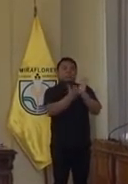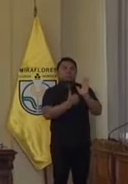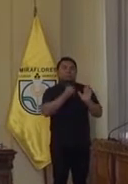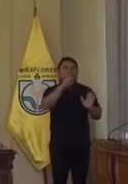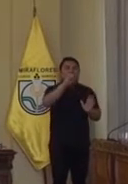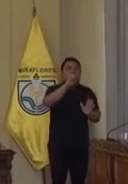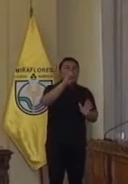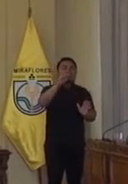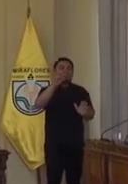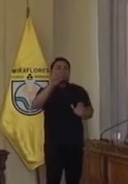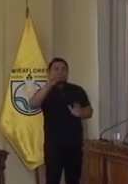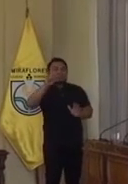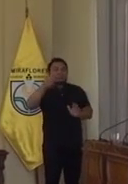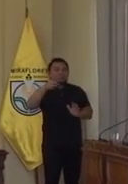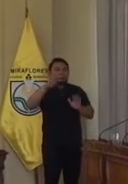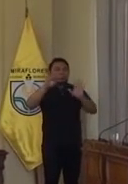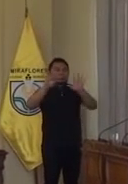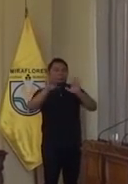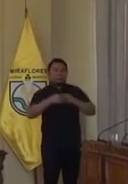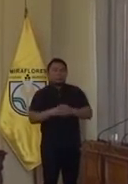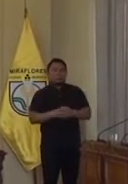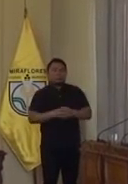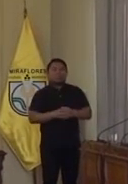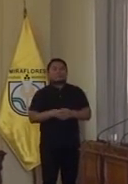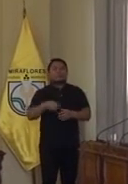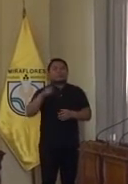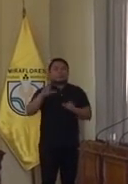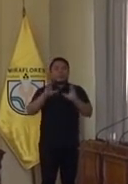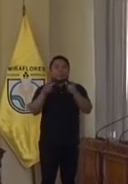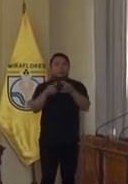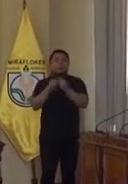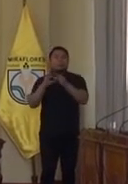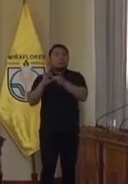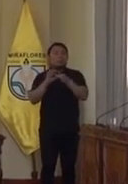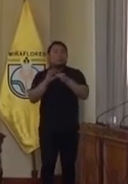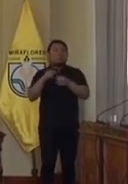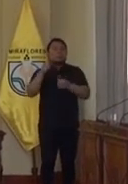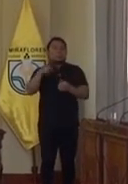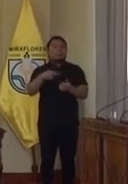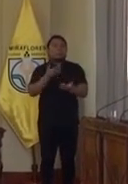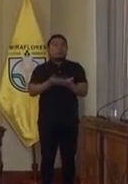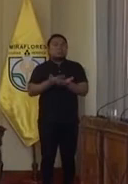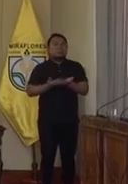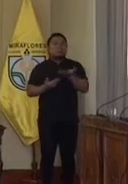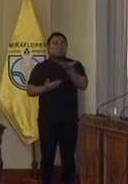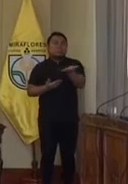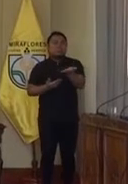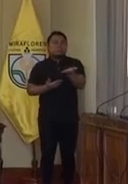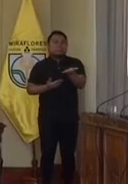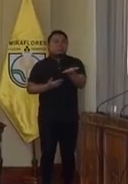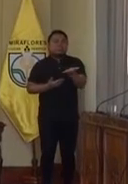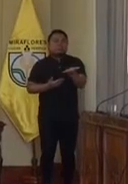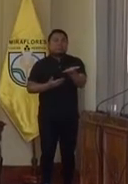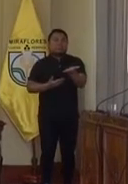número 012-2019 de la sesión conjunta que propone la orden, que propone la ordenanza